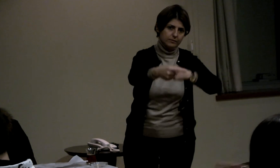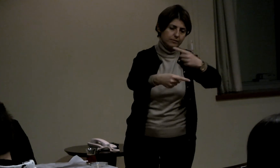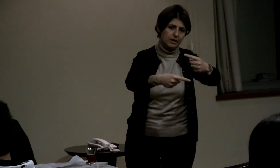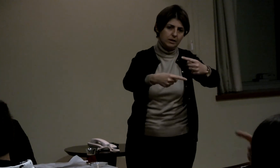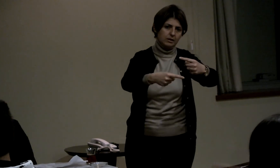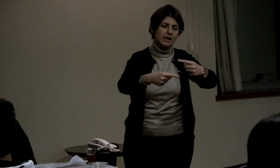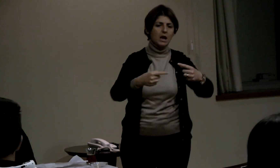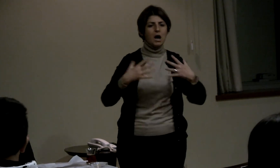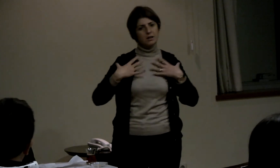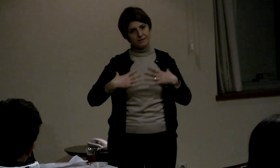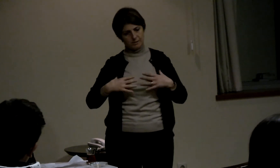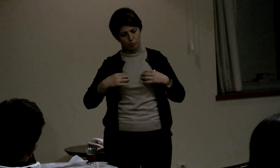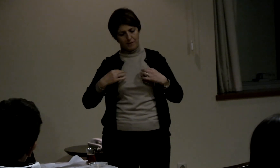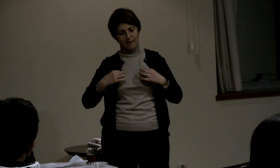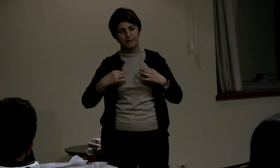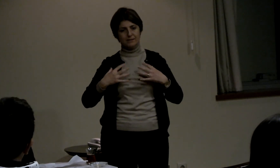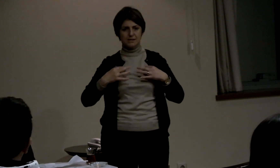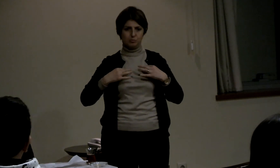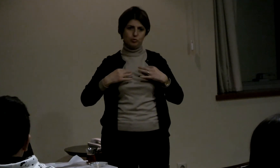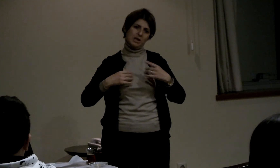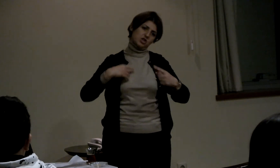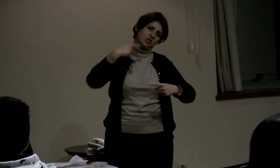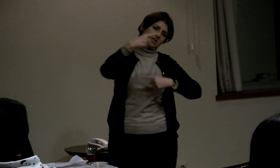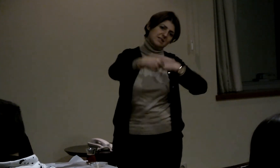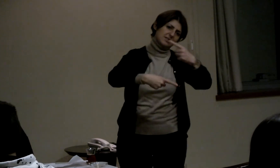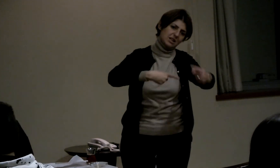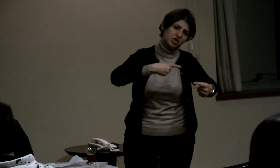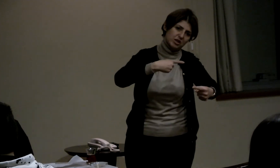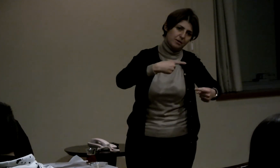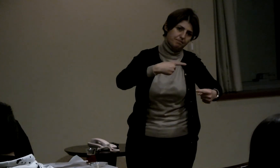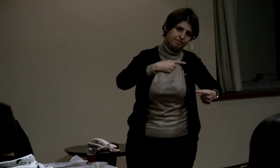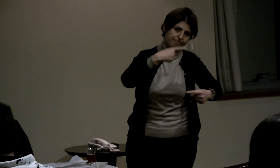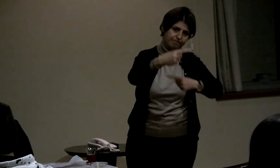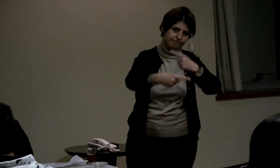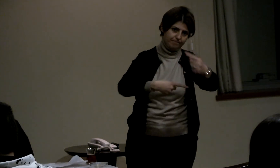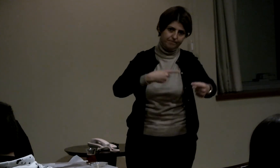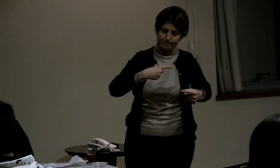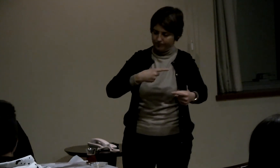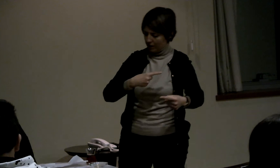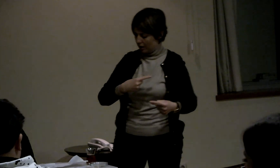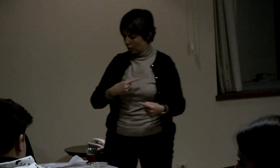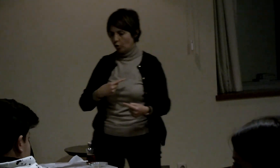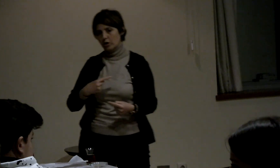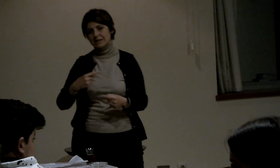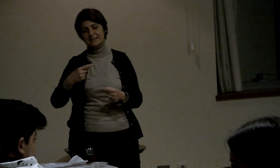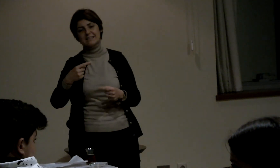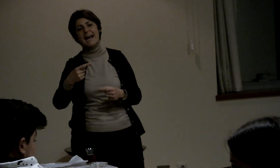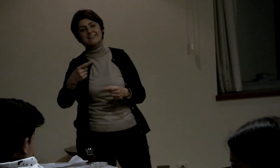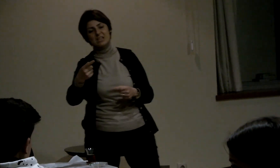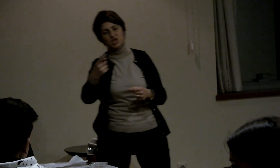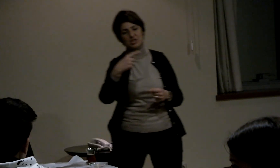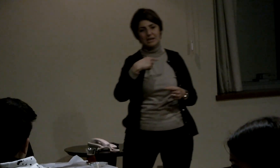Değiştirmek. Aldınız bunu, beğenmediniz. Bunu değiştireceksiniz. Değiştirelim. Ya da yer değiştirelim.